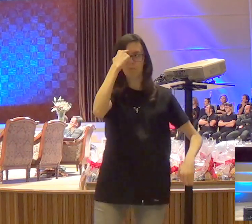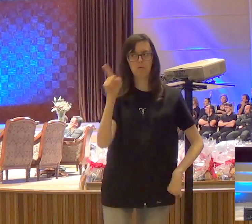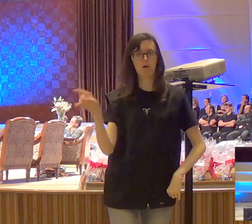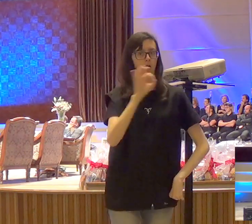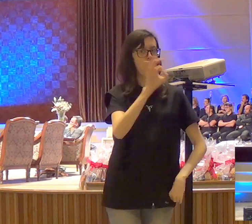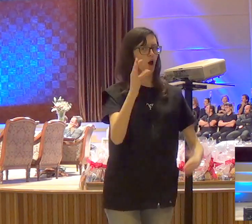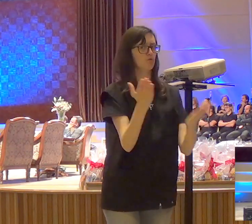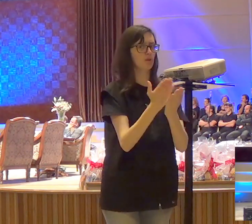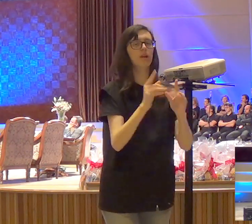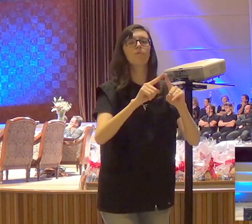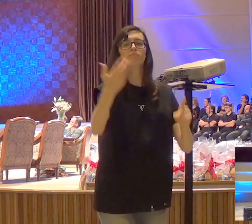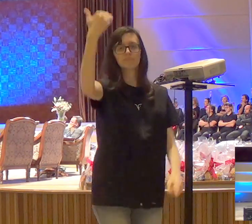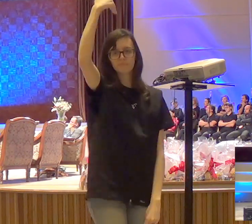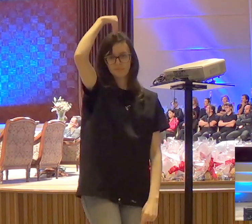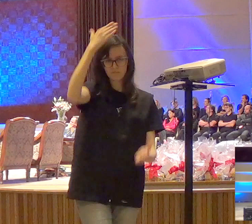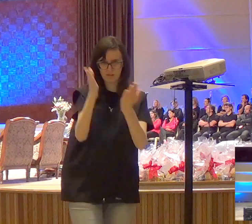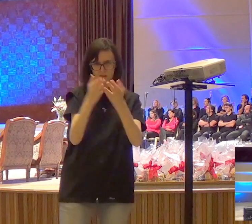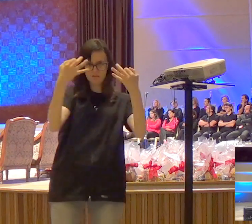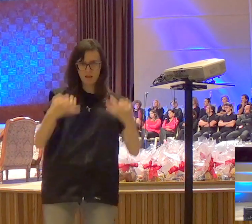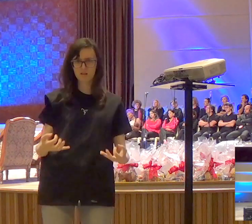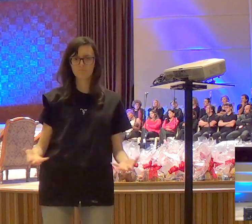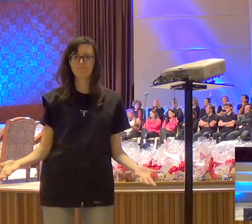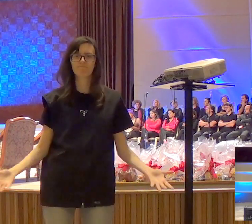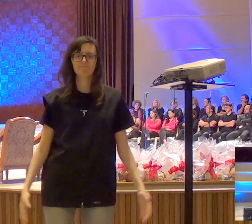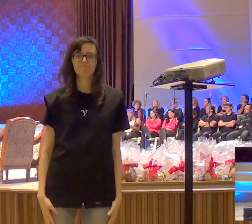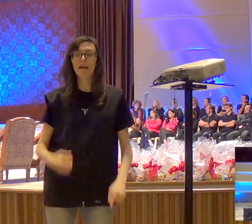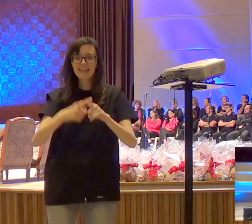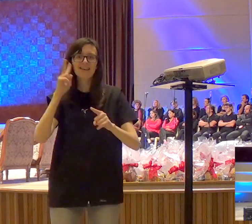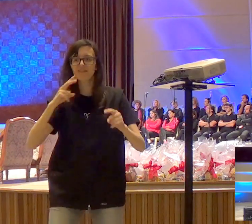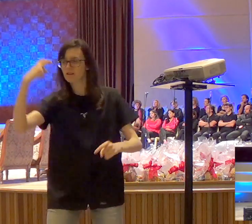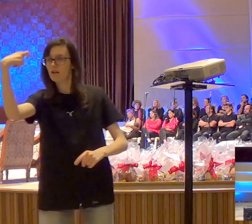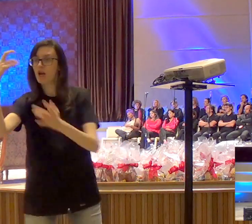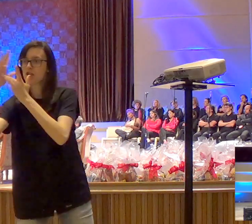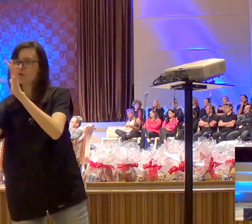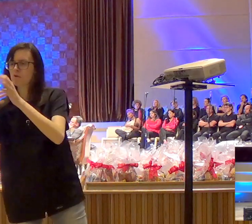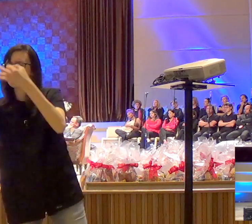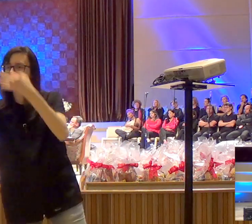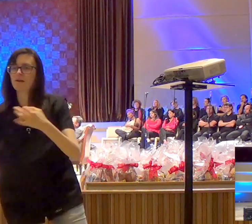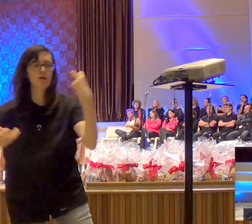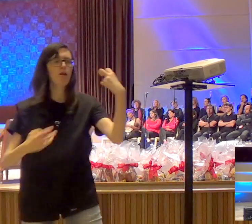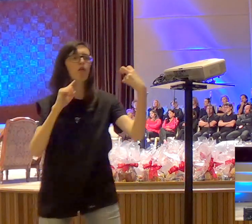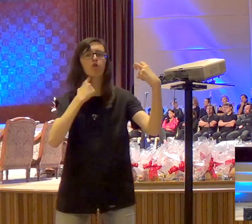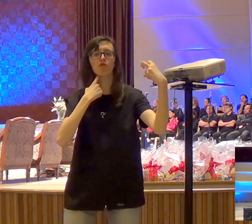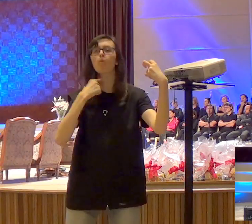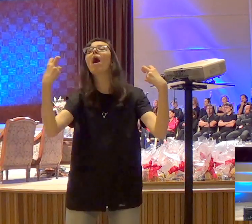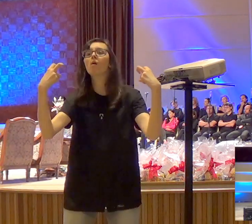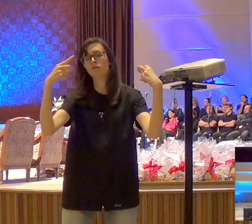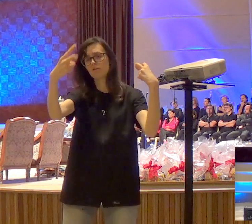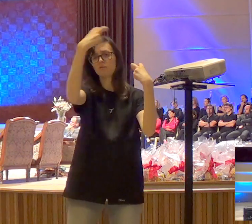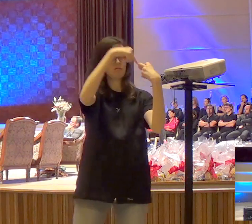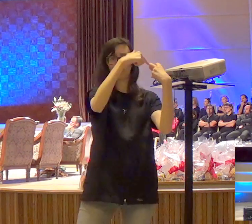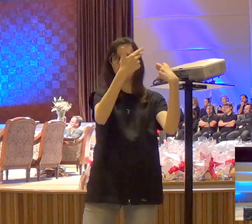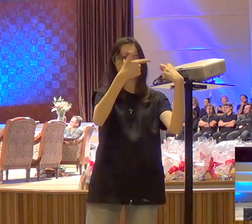at the podium? Ou na nossa escala você ficar um pouquinho mais perto de Jesus? Or do you come here? Ou você vem aqui? To be